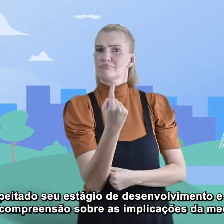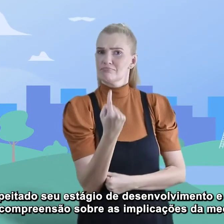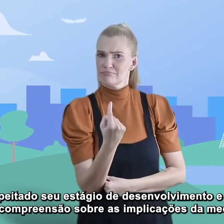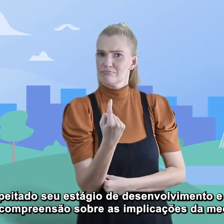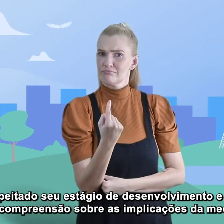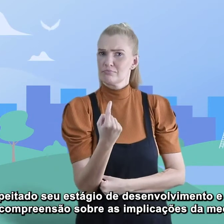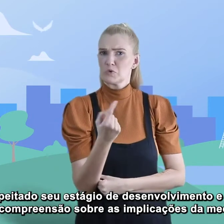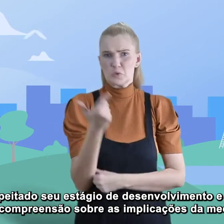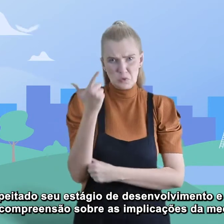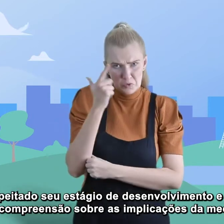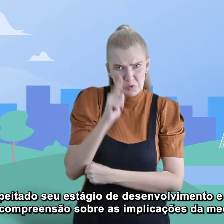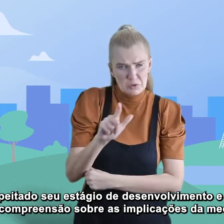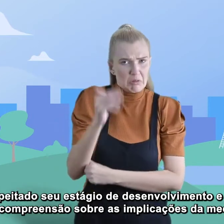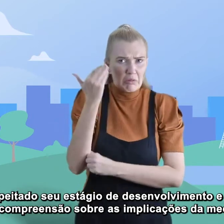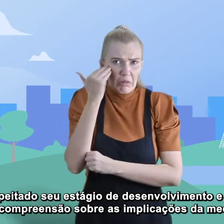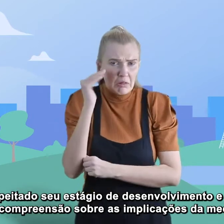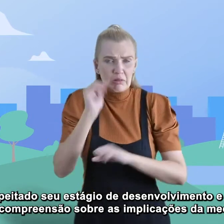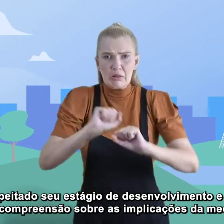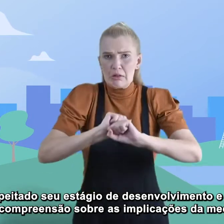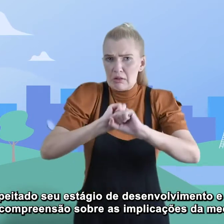de compreensão sobre as implicações da medida.